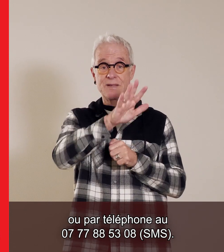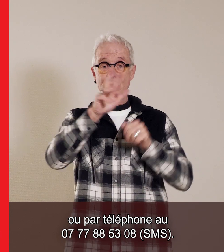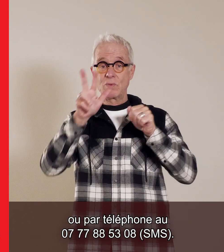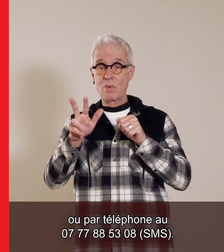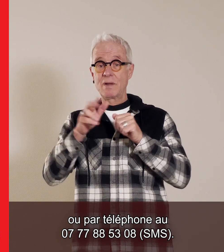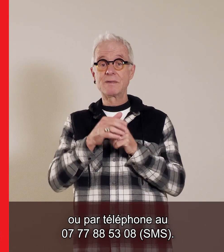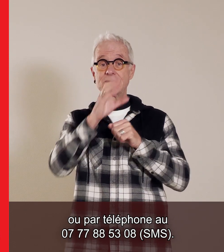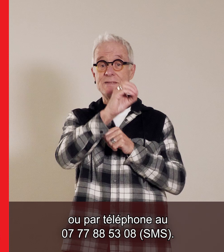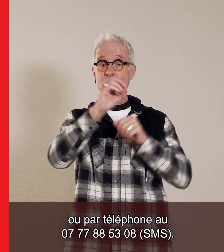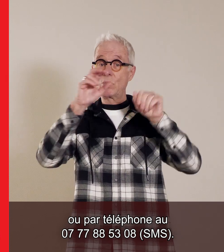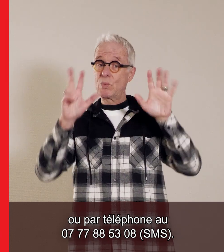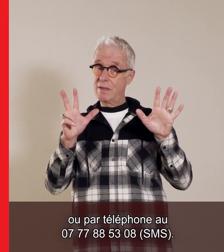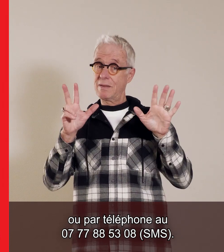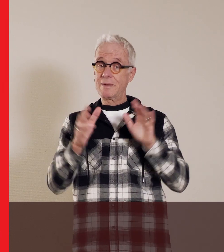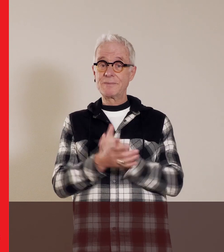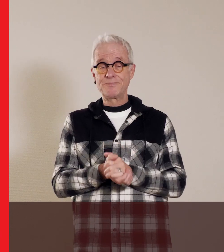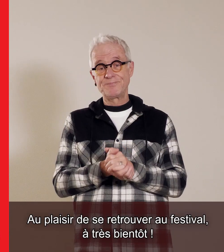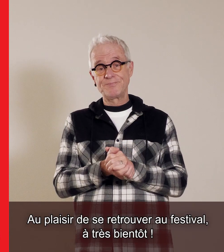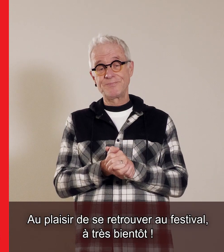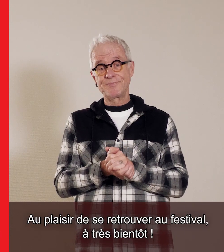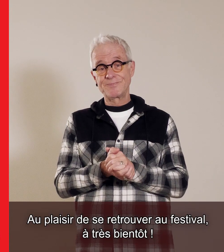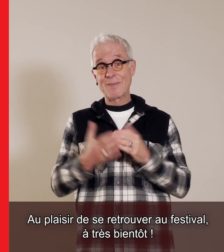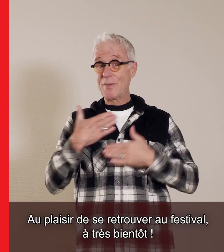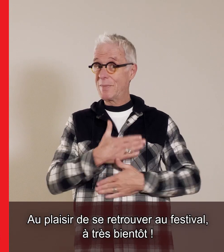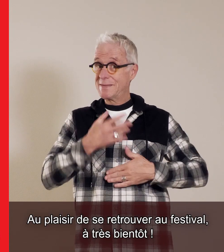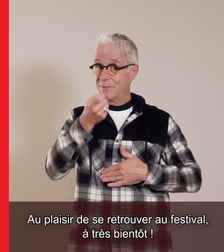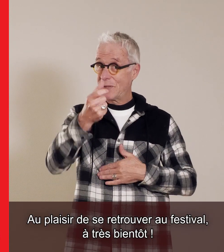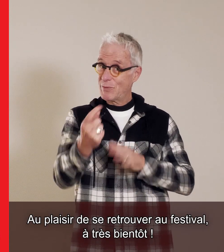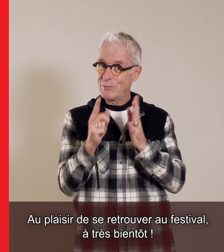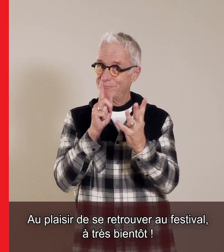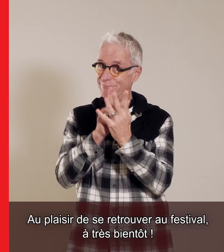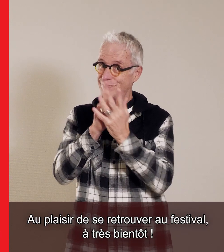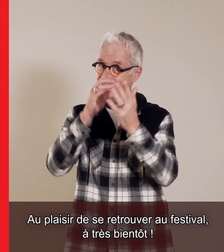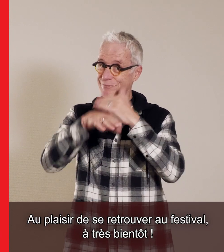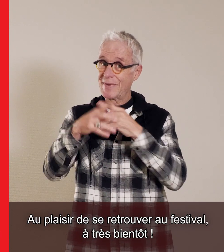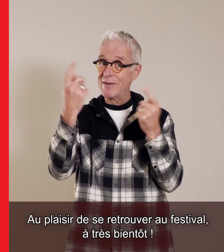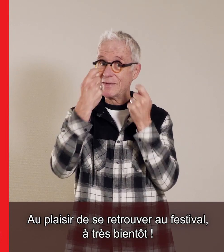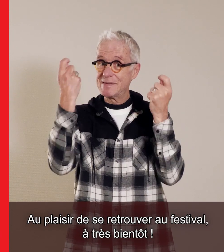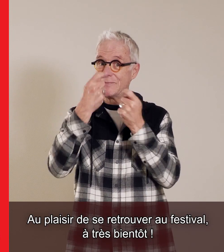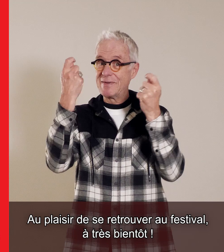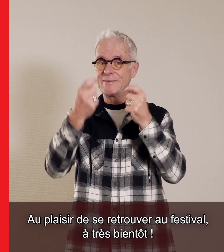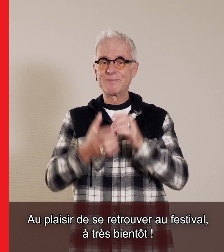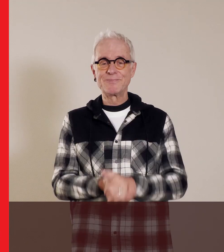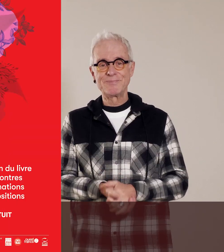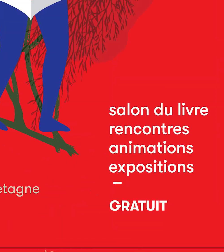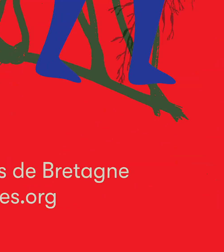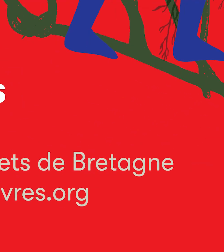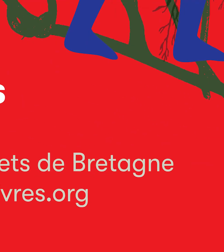53 08. Au plaisir de se retrouver au festival. À très bientôt.